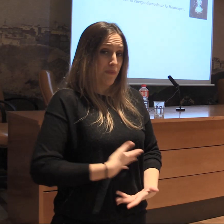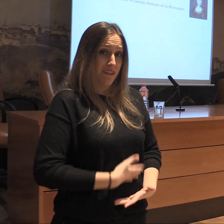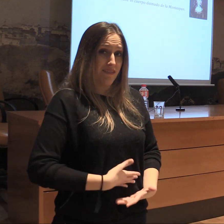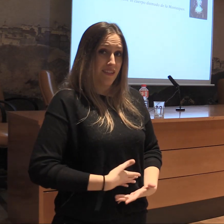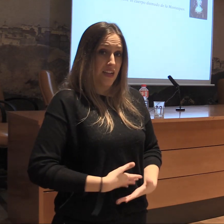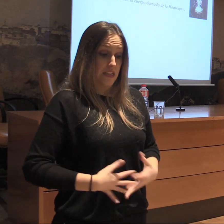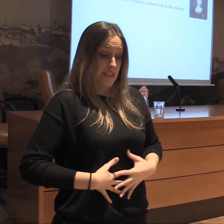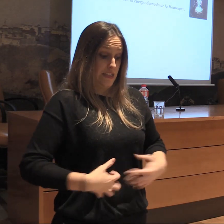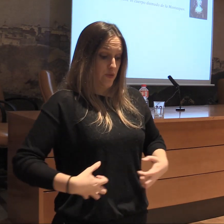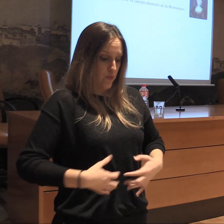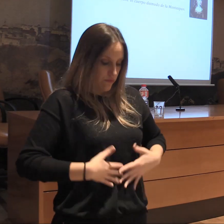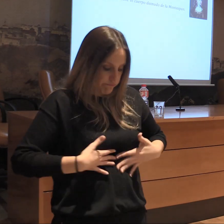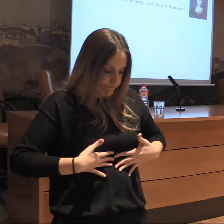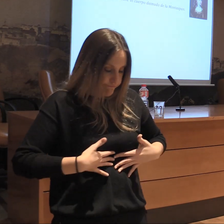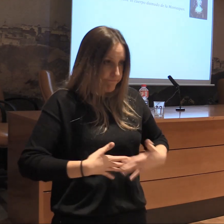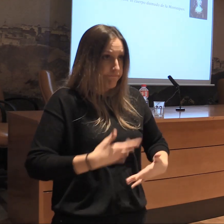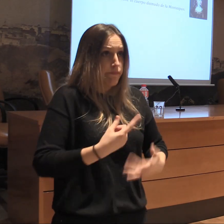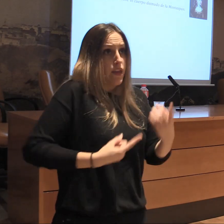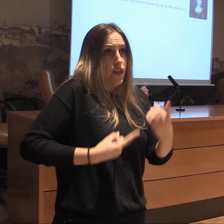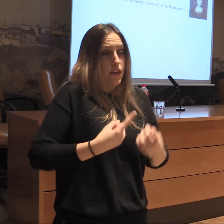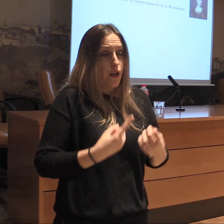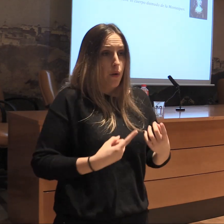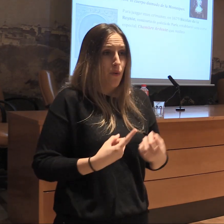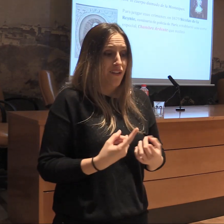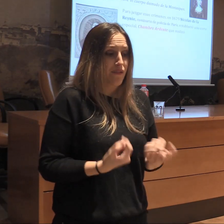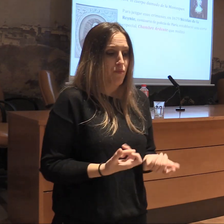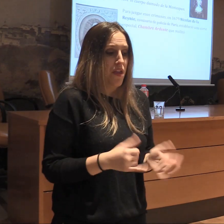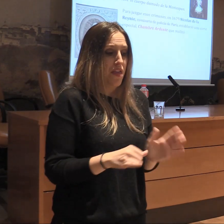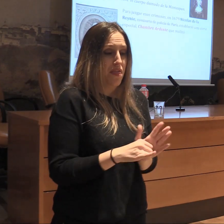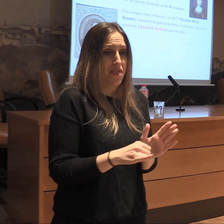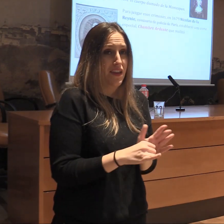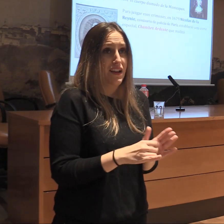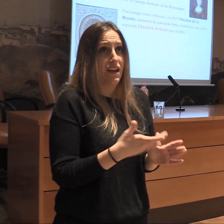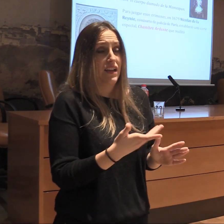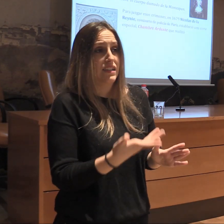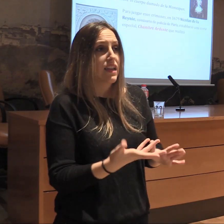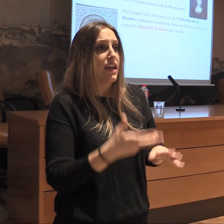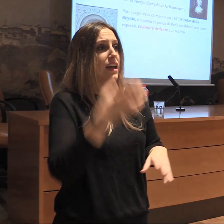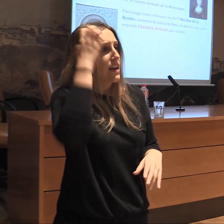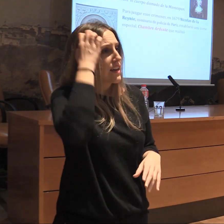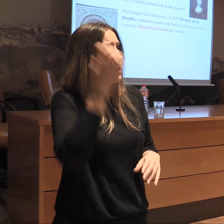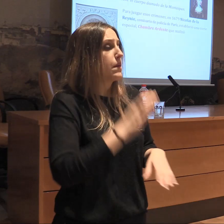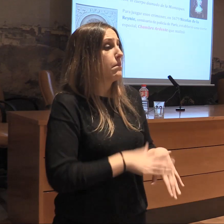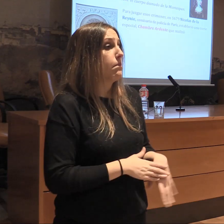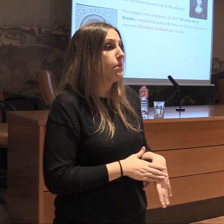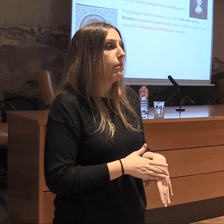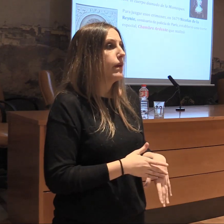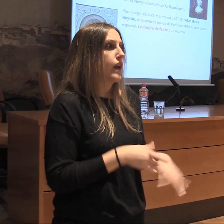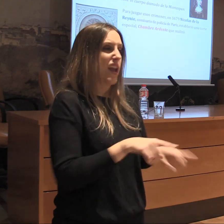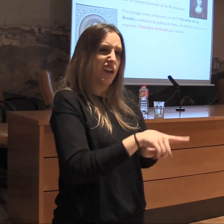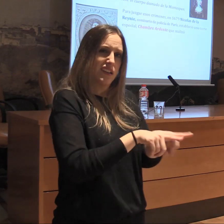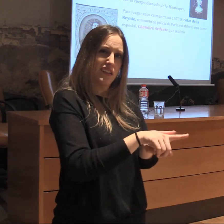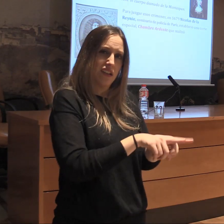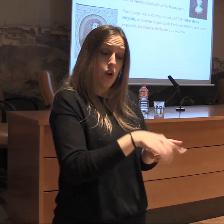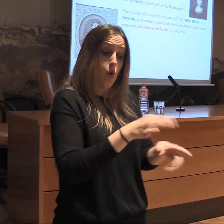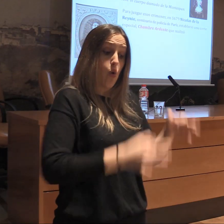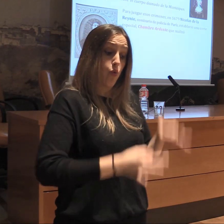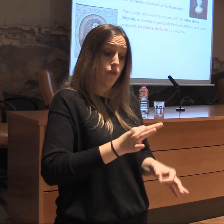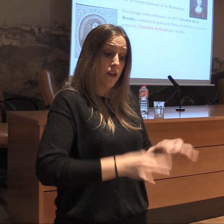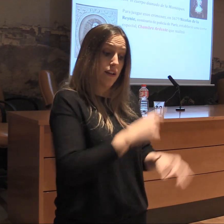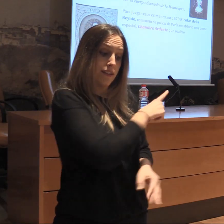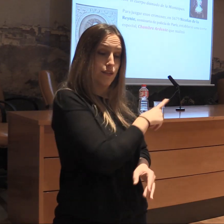mujeres, algunas de las cuales eran muy, muy próximas al rey. Para juzgar estos crímenes se